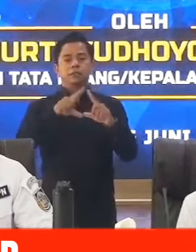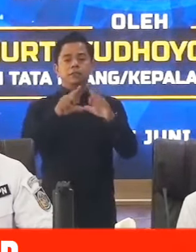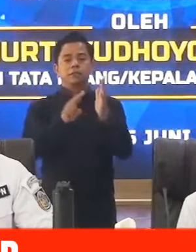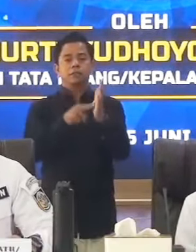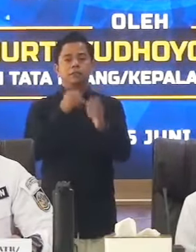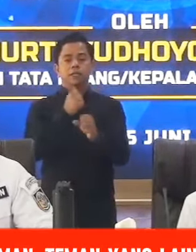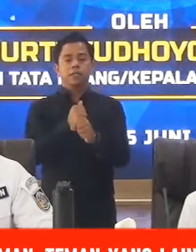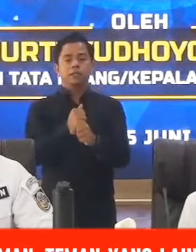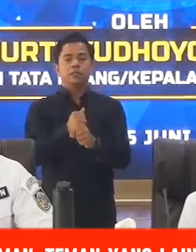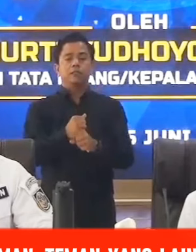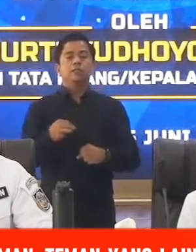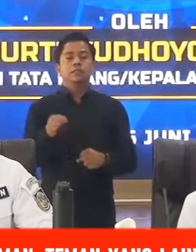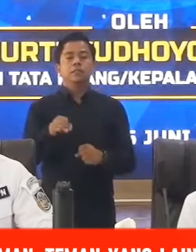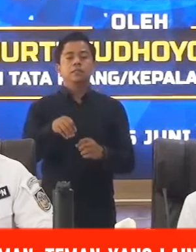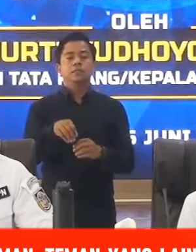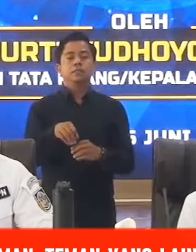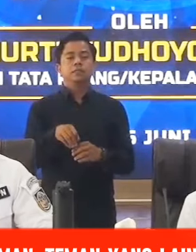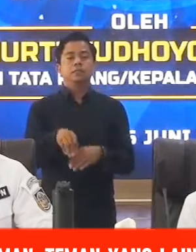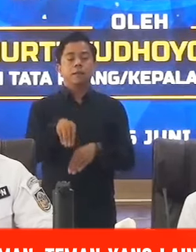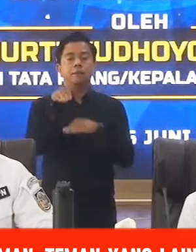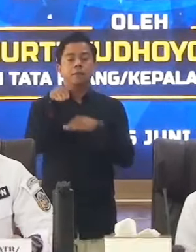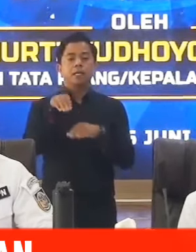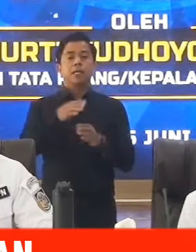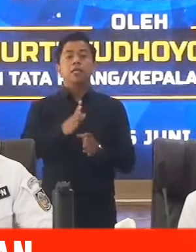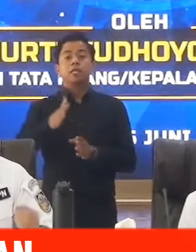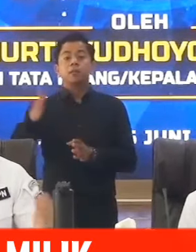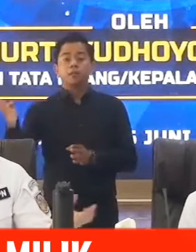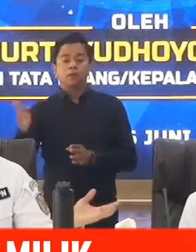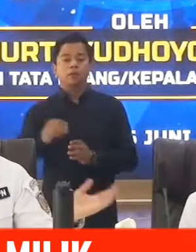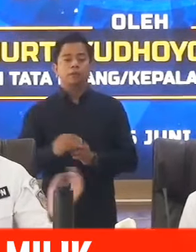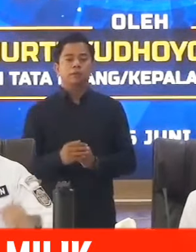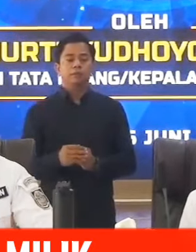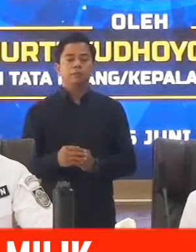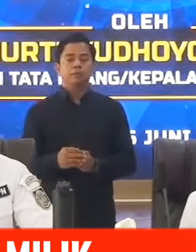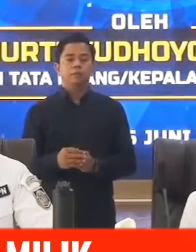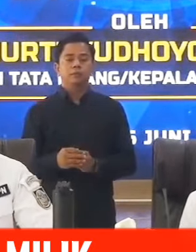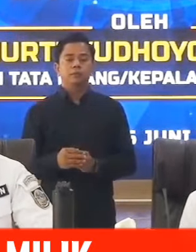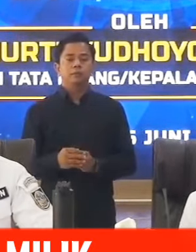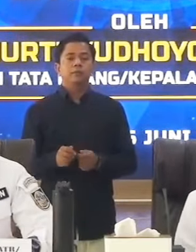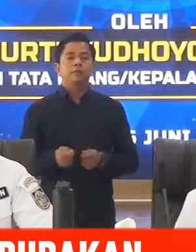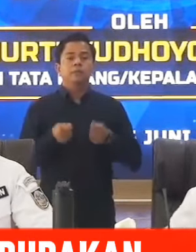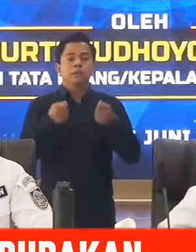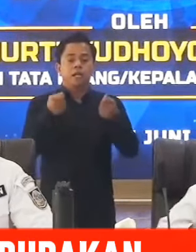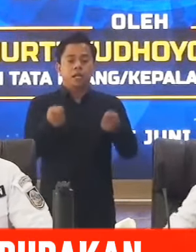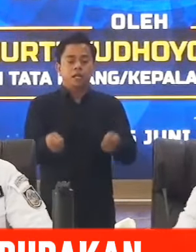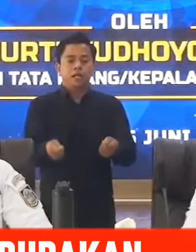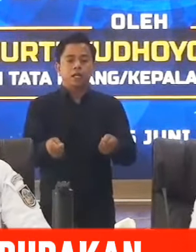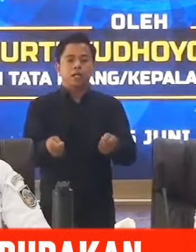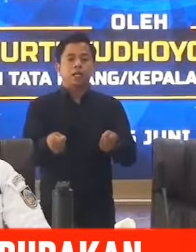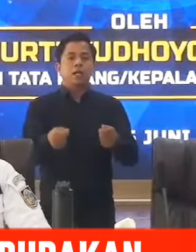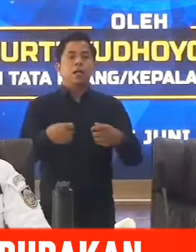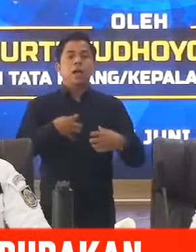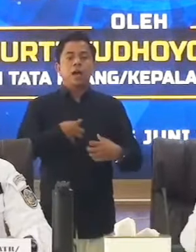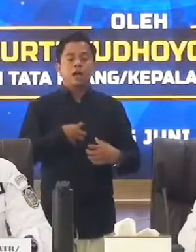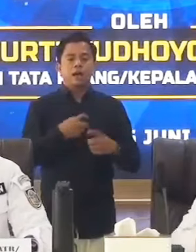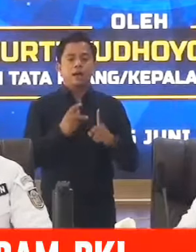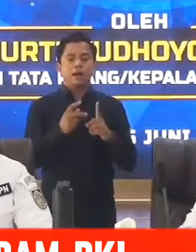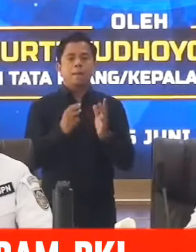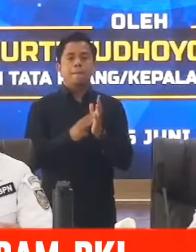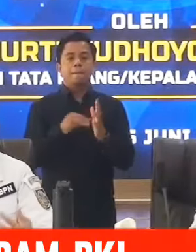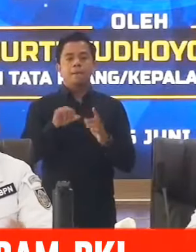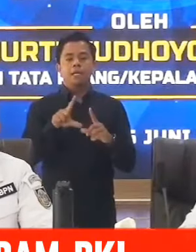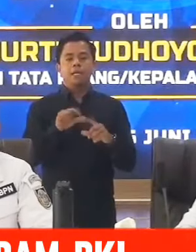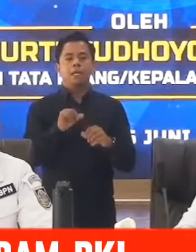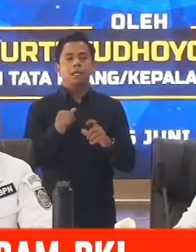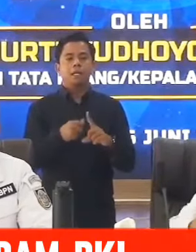Jambi Timur bersama Pak Gubernur juga dan teman-teman yang lain, menyerahkan sertifikat hak milik bagi warga. Ini merupakan